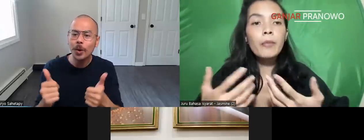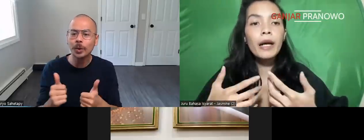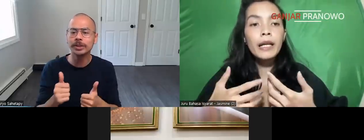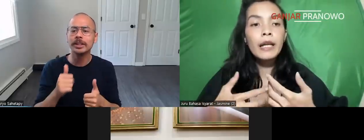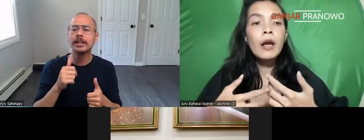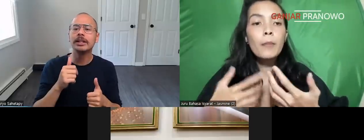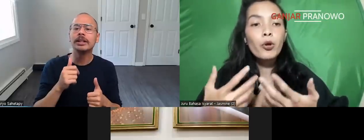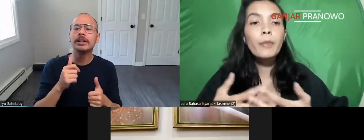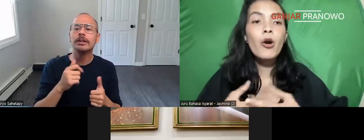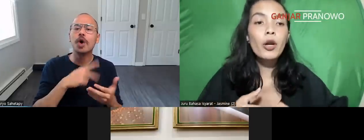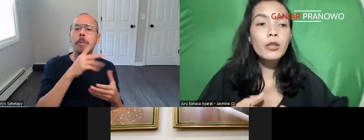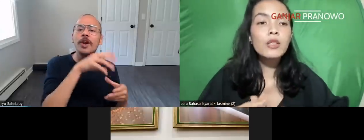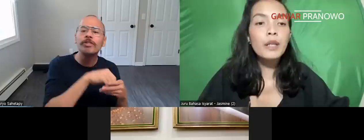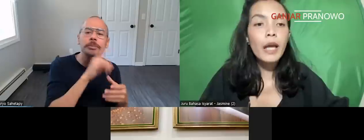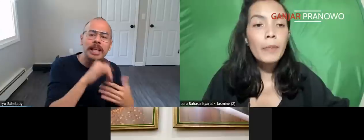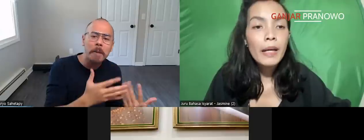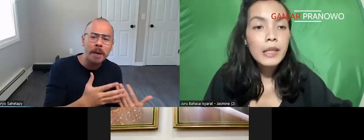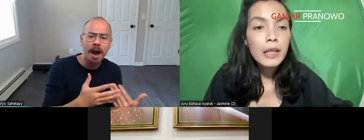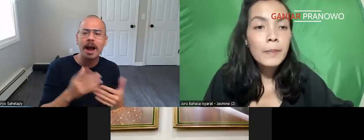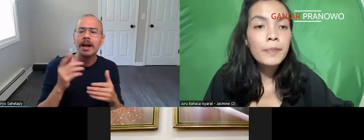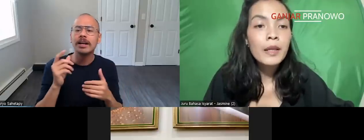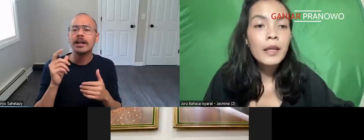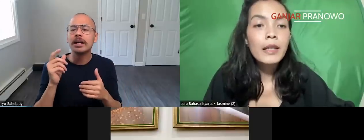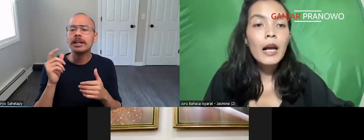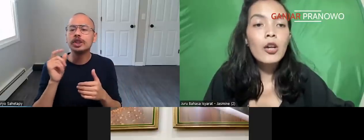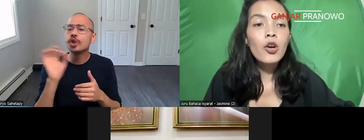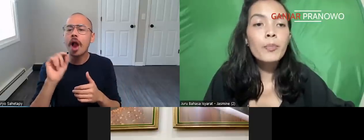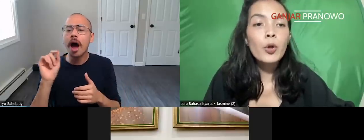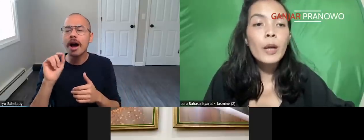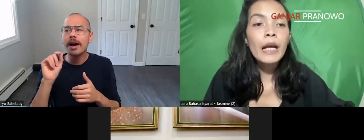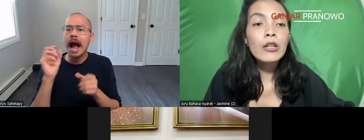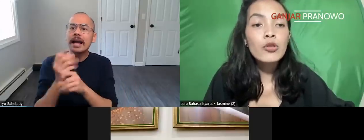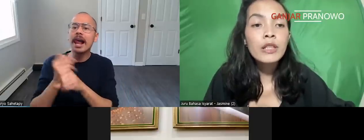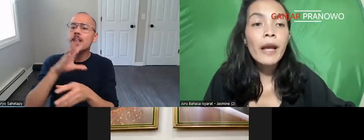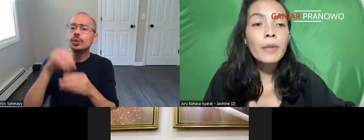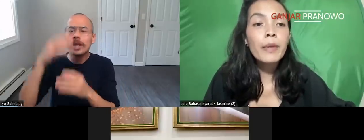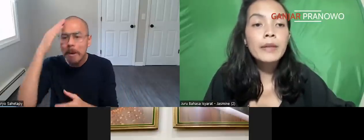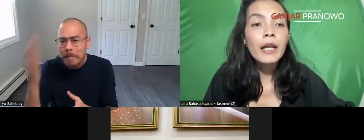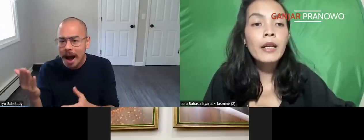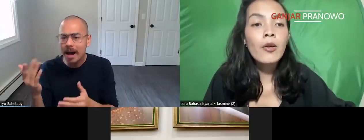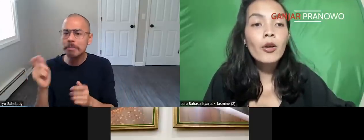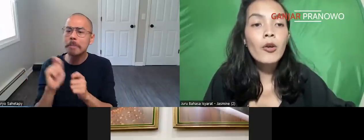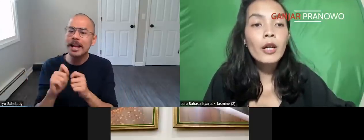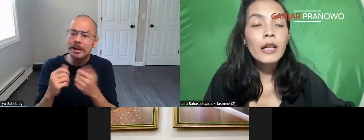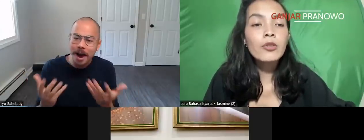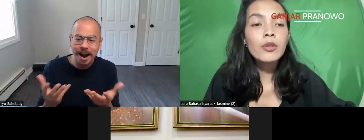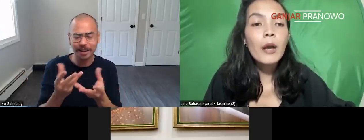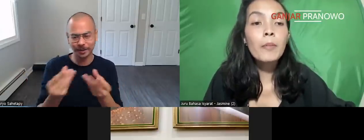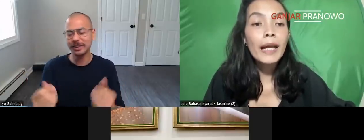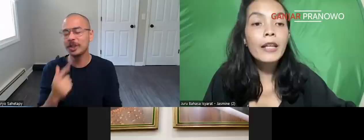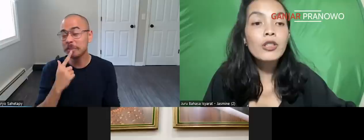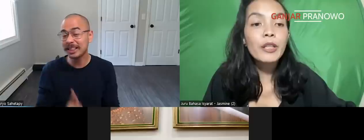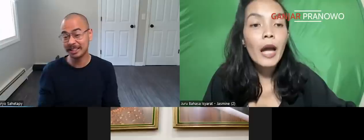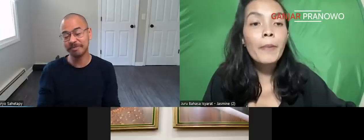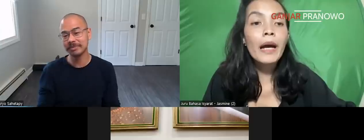Bagaimana yang baik program yang Oke tuh seperti apa sih Nah kalau program yang inklusif yang melibatkan orang-orang